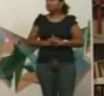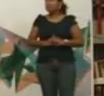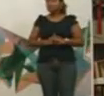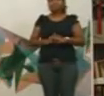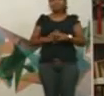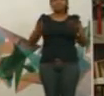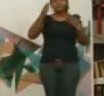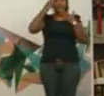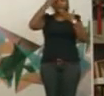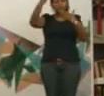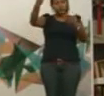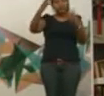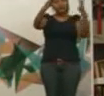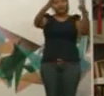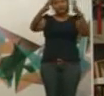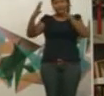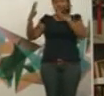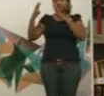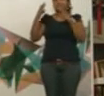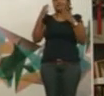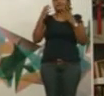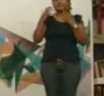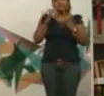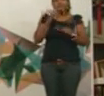Pessoal, valeu, obrigado pela atenção,